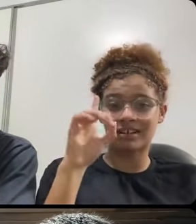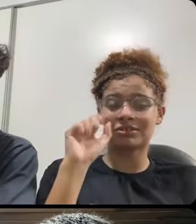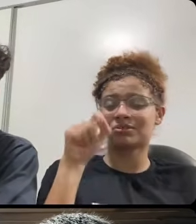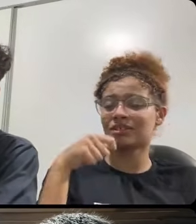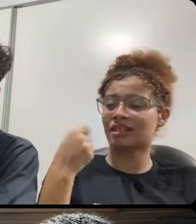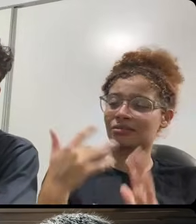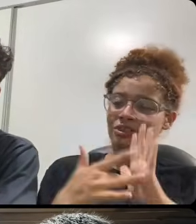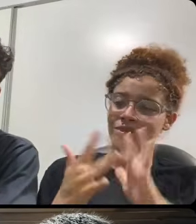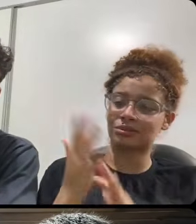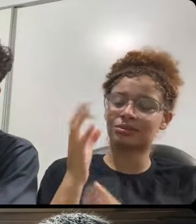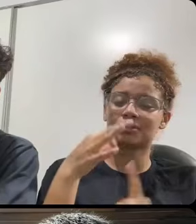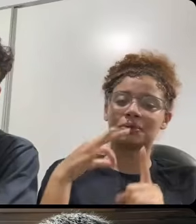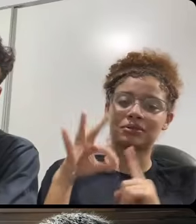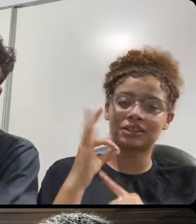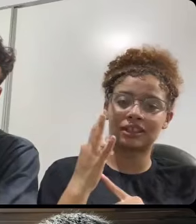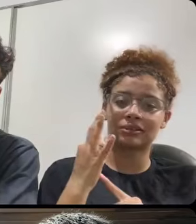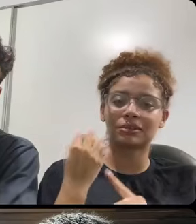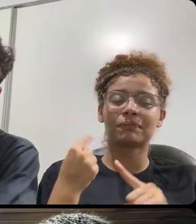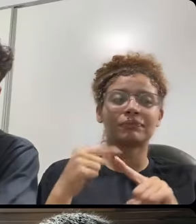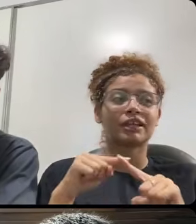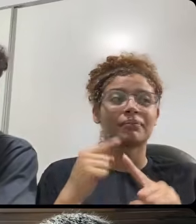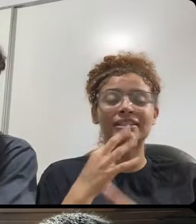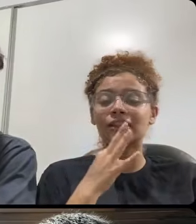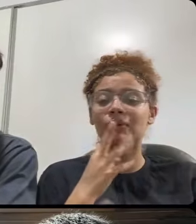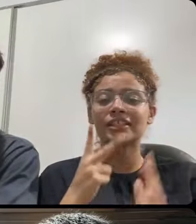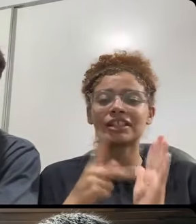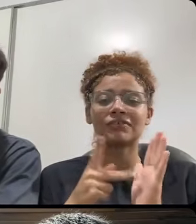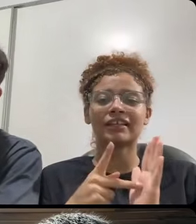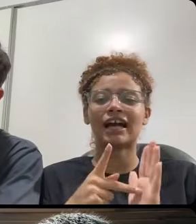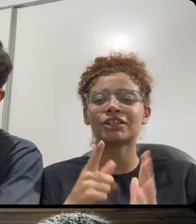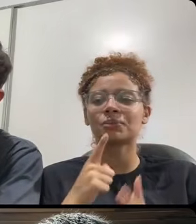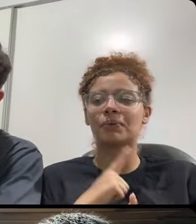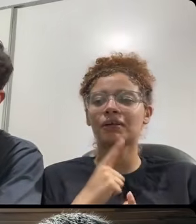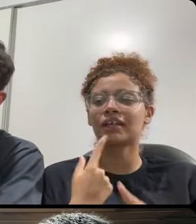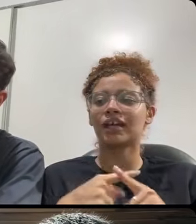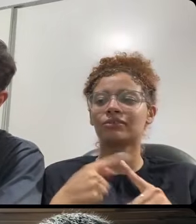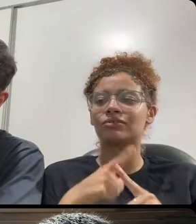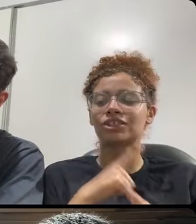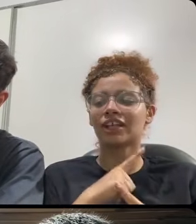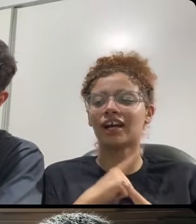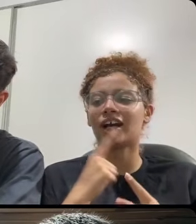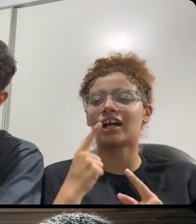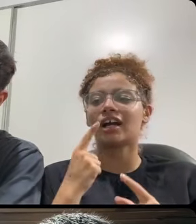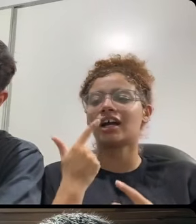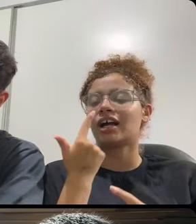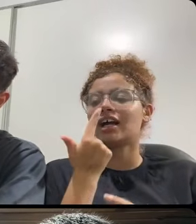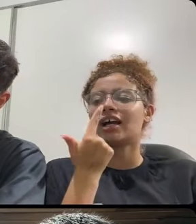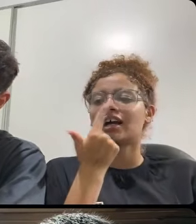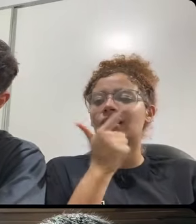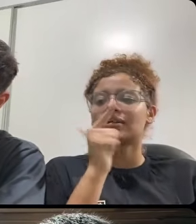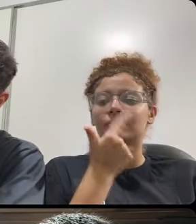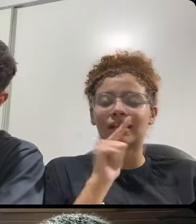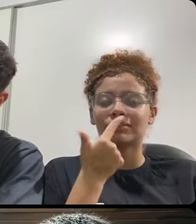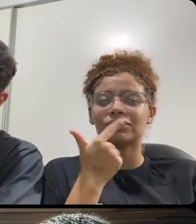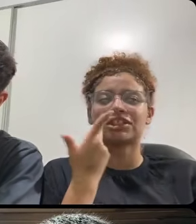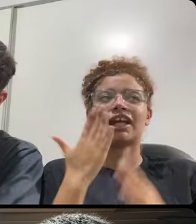sinal de Deus, tinha um sinal de Jesus, Espírito Santo, mas ele não conhecia de verdade, porque não tinha